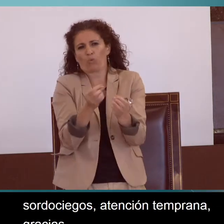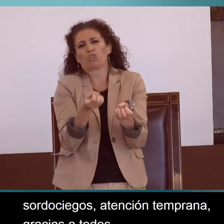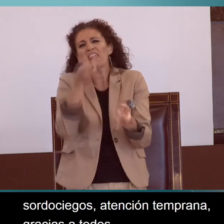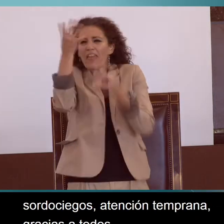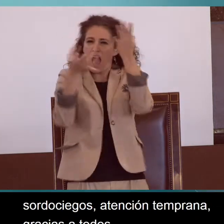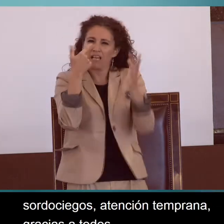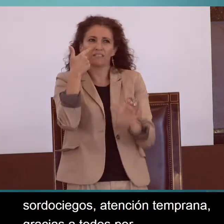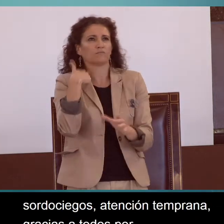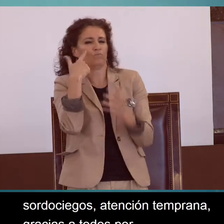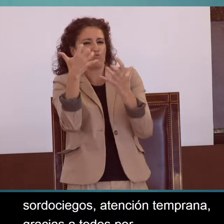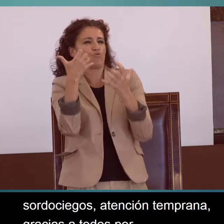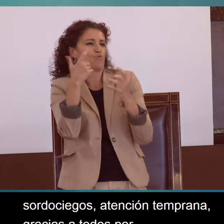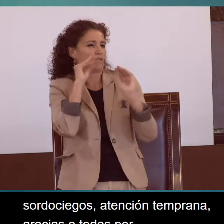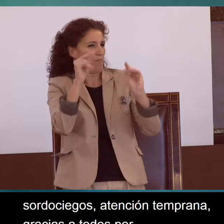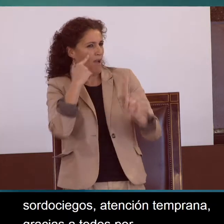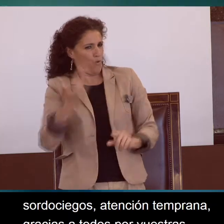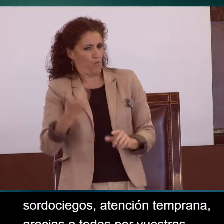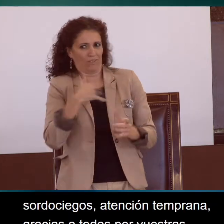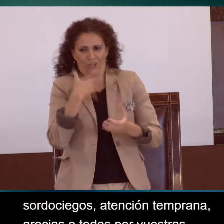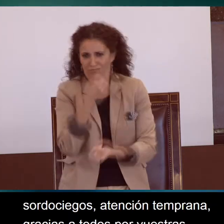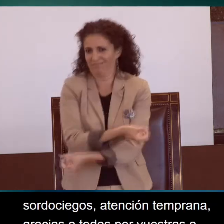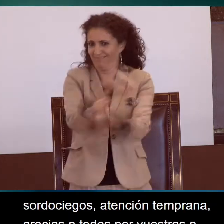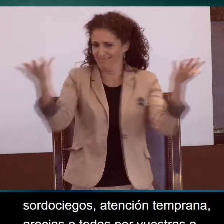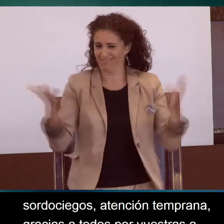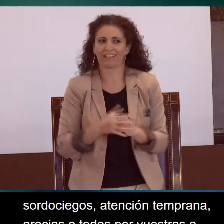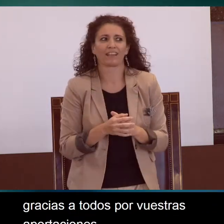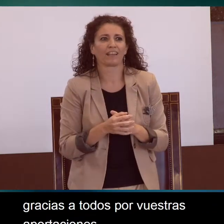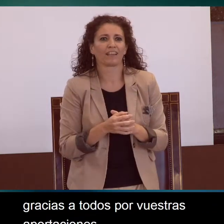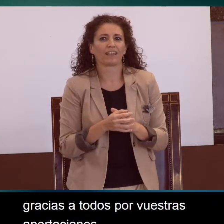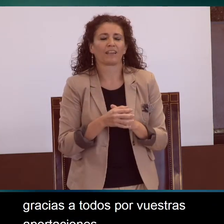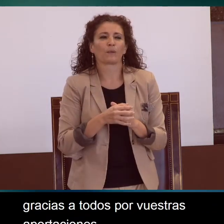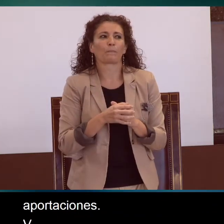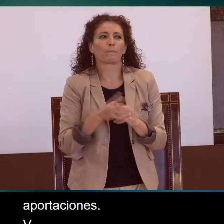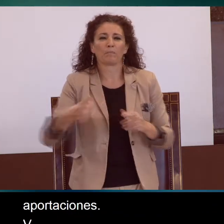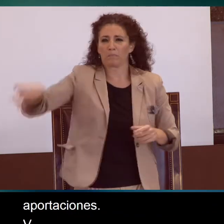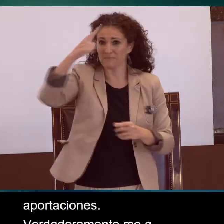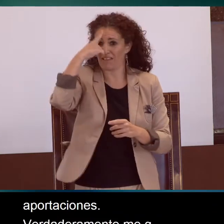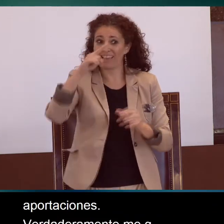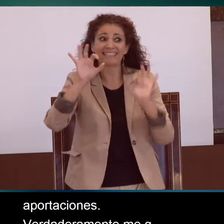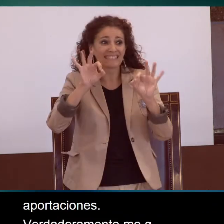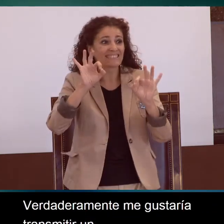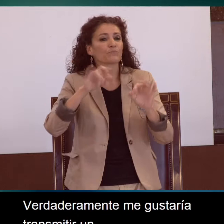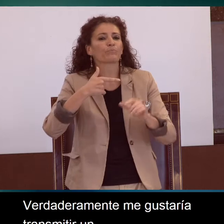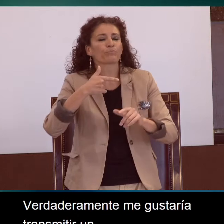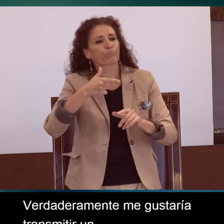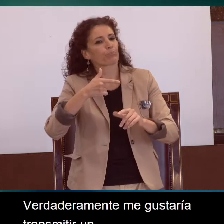Verdaderamente, me gustaría transmitir un poco las conclusiones que hemos extraído a lo largo de las dos jornadas que ha durado este congreso.